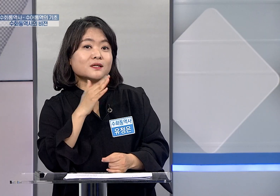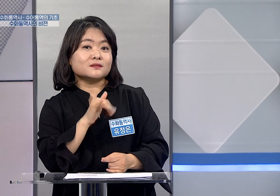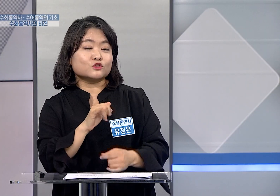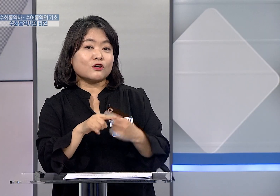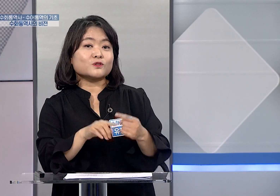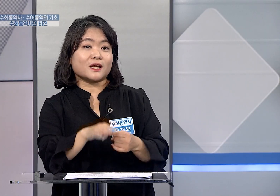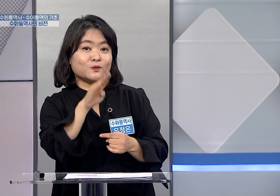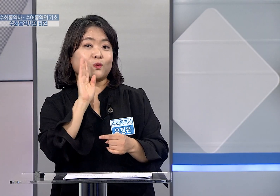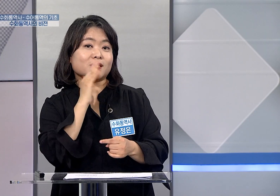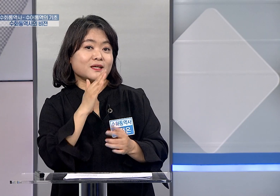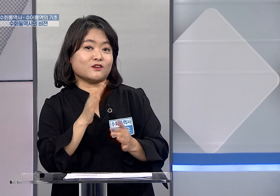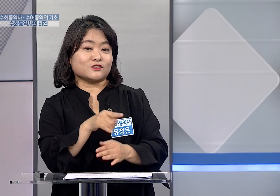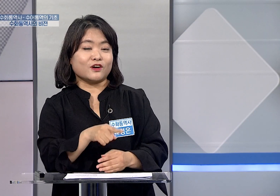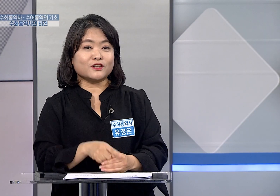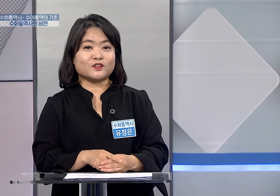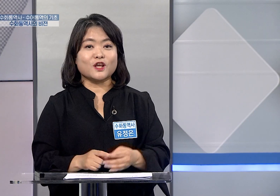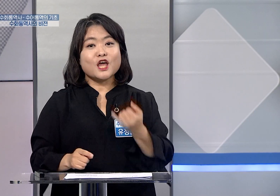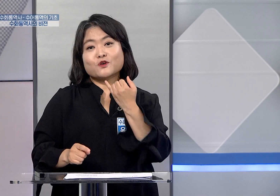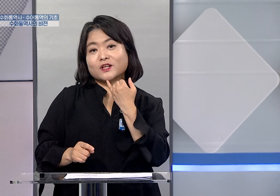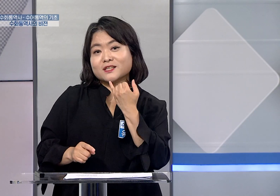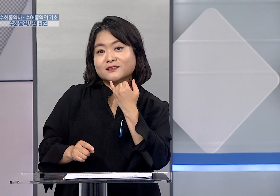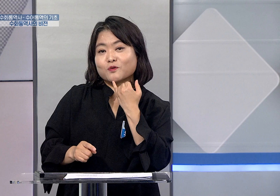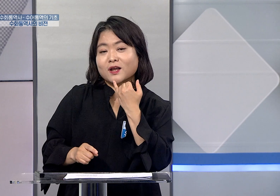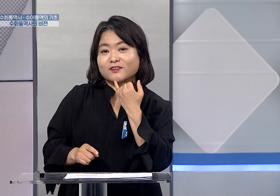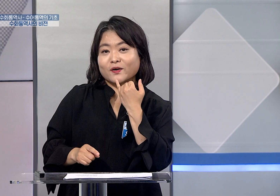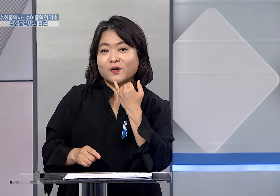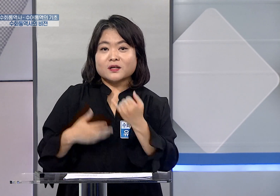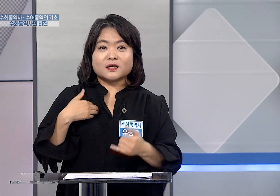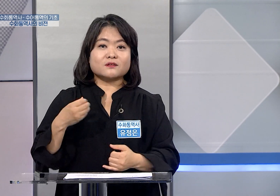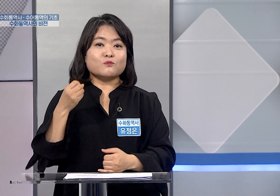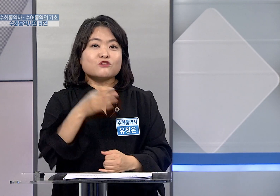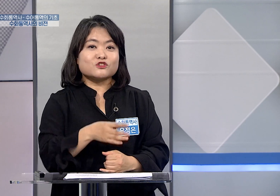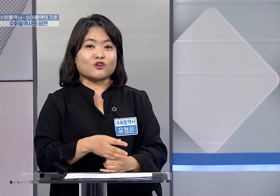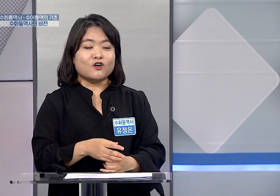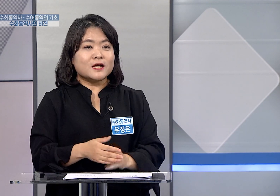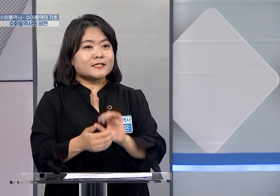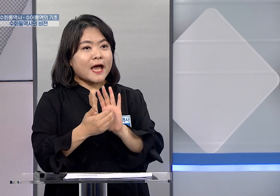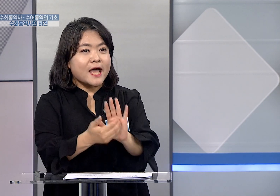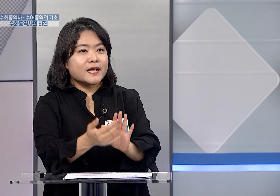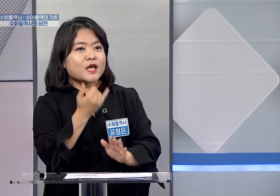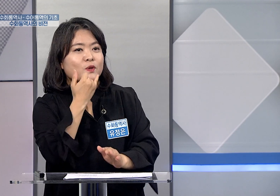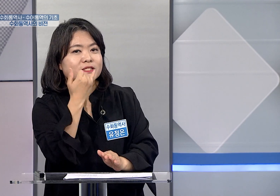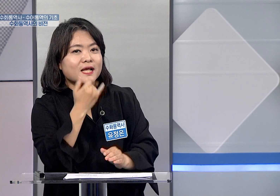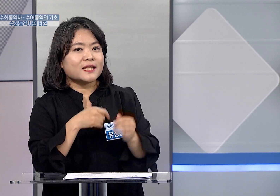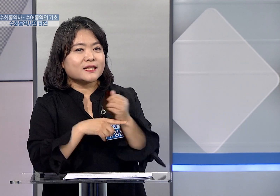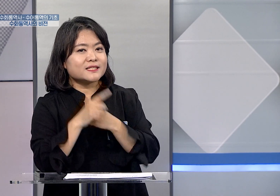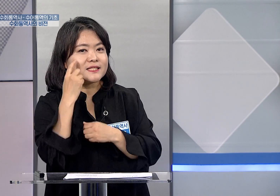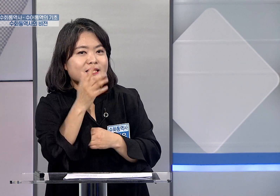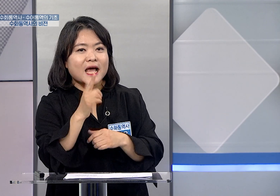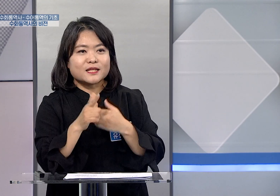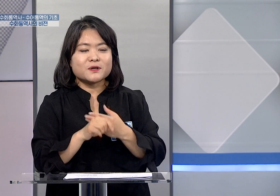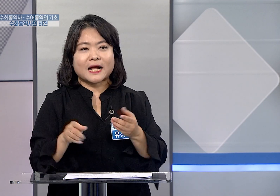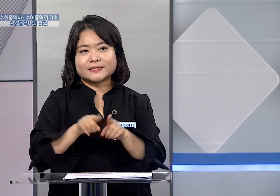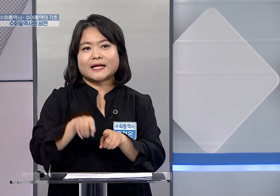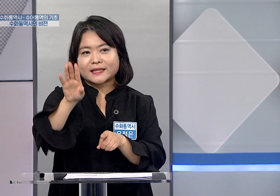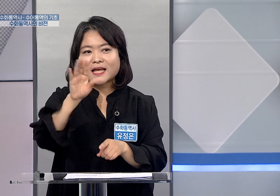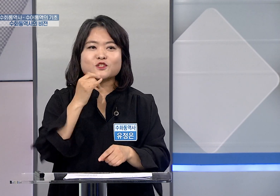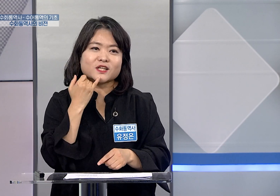농학생은 수어로 자란 농학생이었어요. 그랬더니 괜찮다고 하는 거예요. 제가 되물었죠. 사양의 괜찮다 뜻이니 아니면 같이 간다는